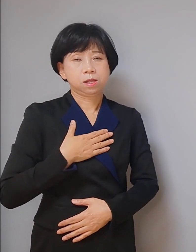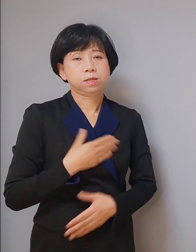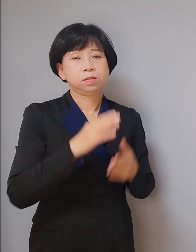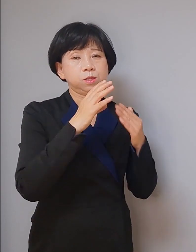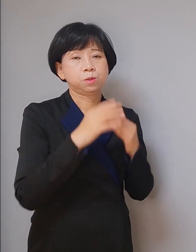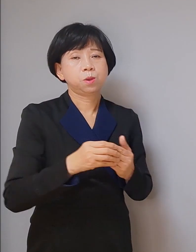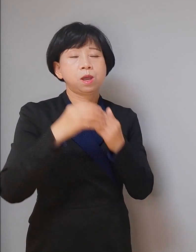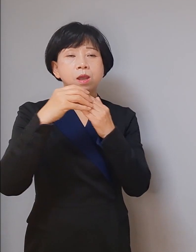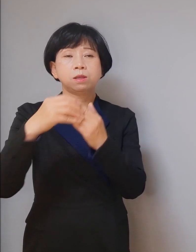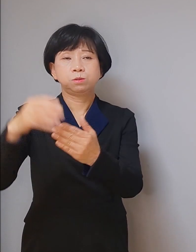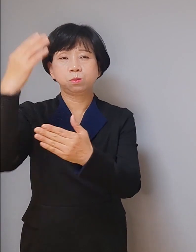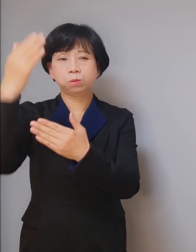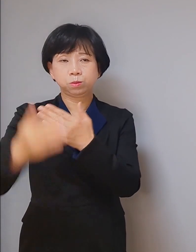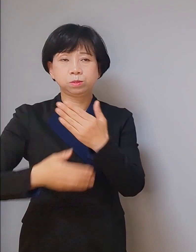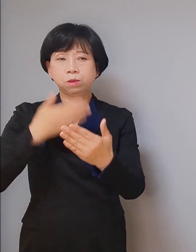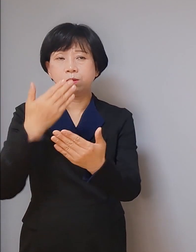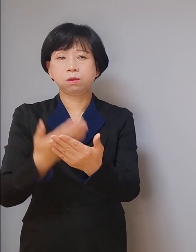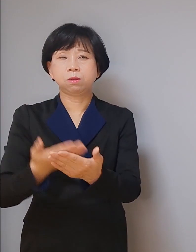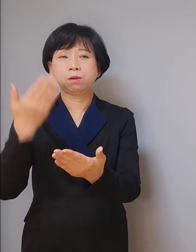날 인도하소서.